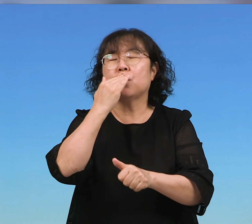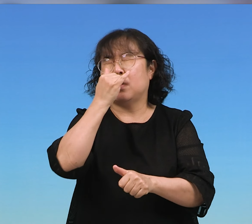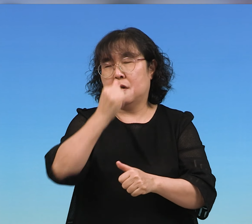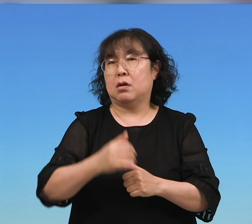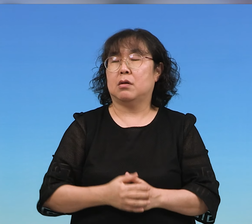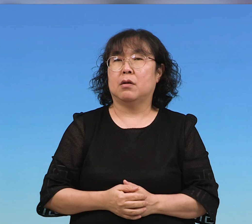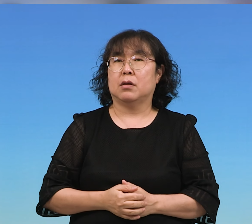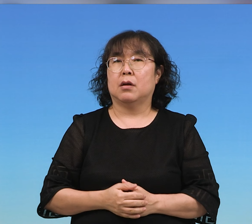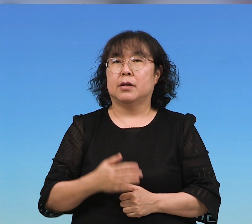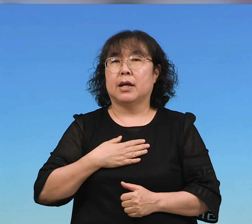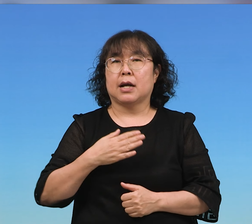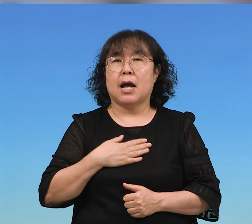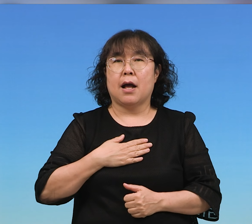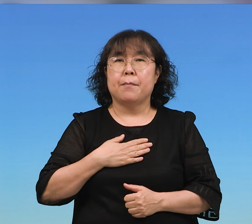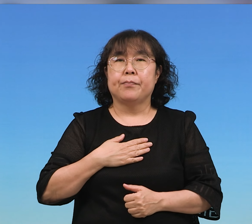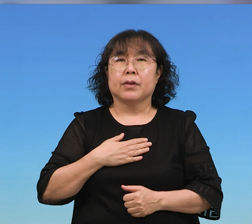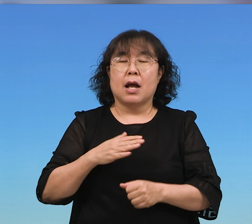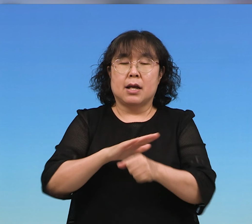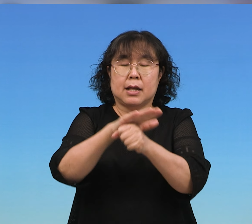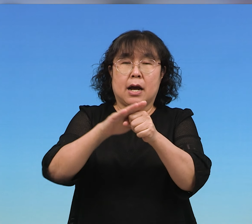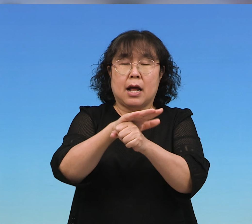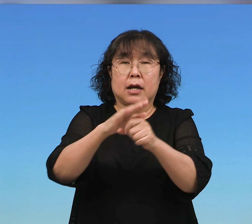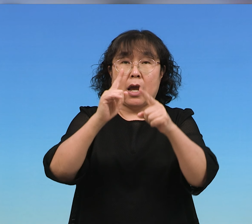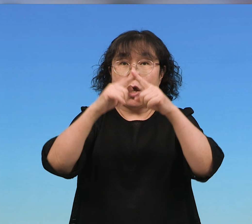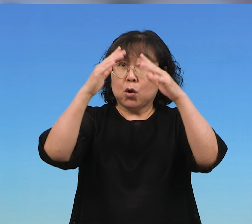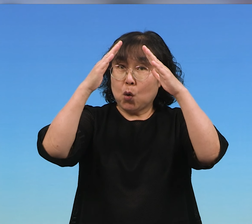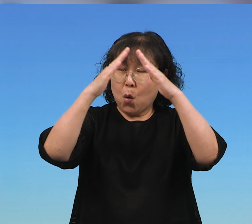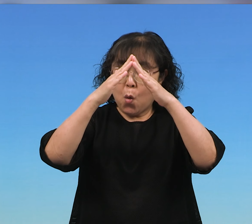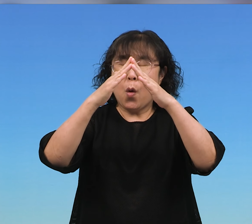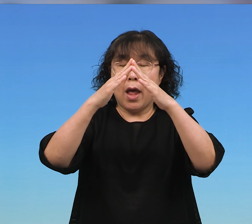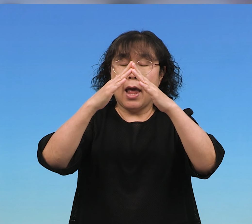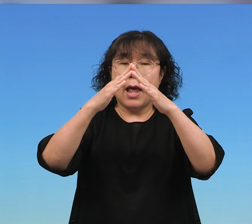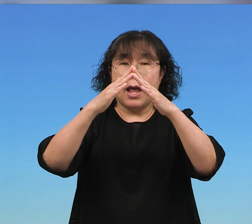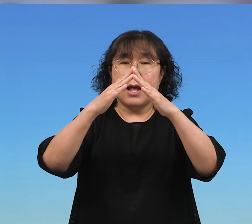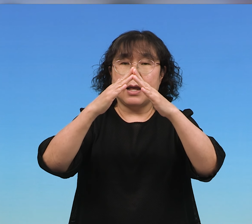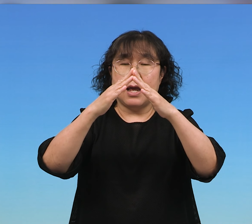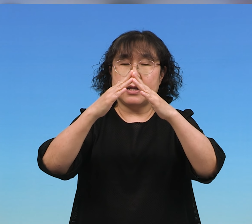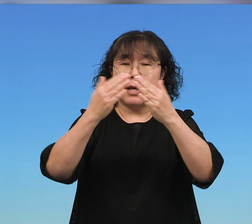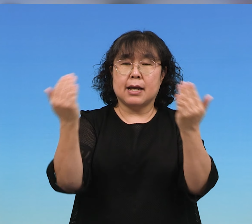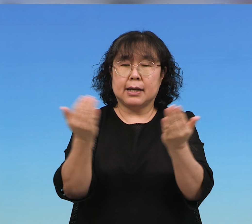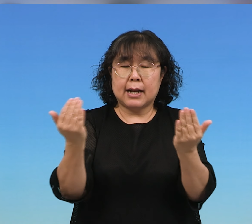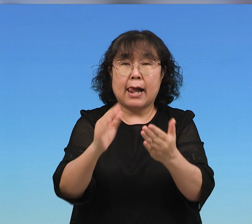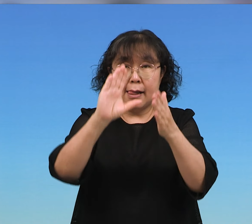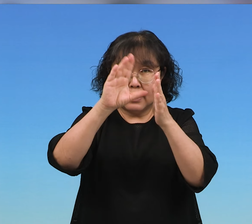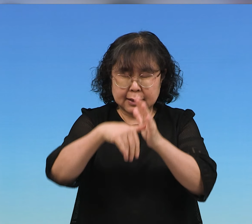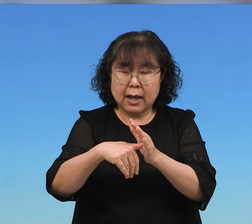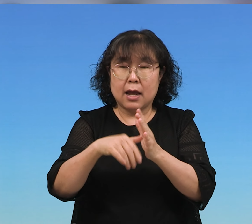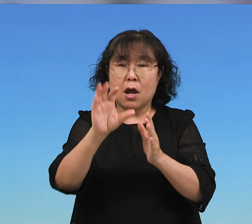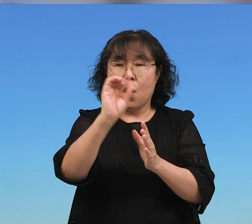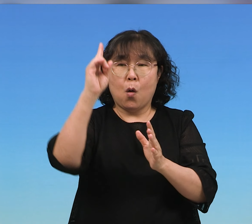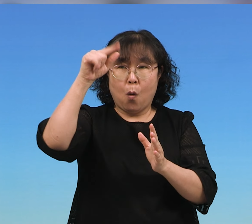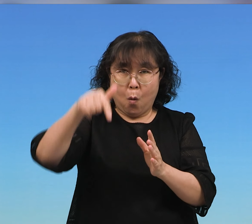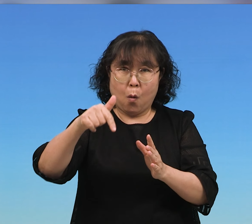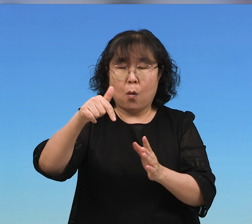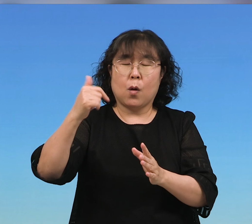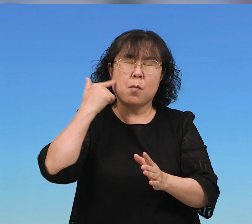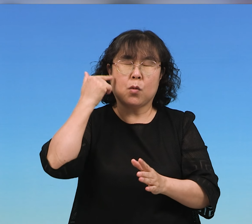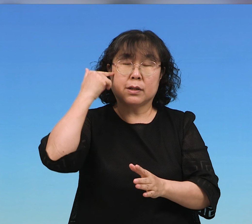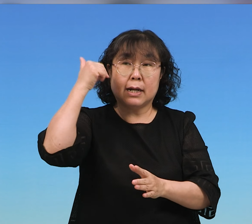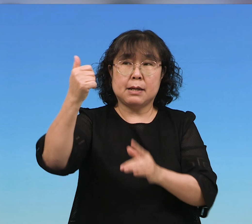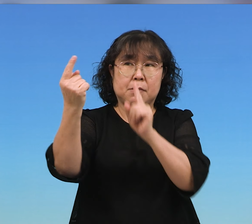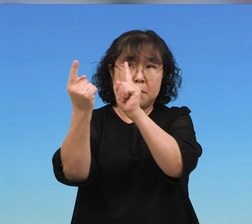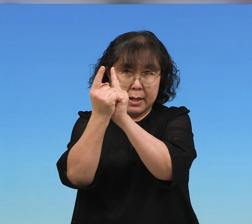저는 30대 초반에 사랑의 교회로 청소년 사역하러 들어갔다가 옥하는 목사님이라는 지도자를 만났는데요,